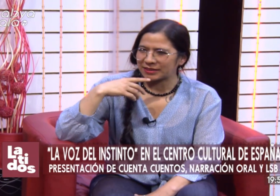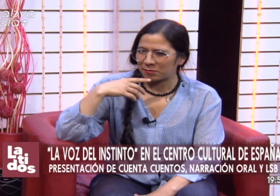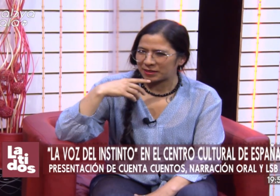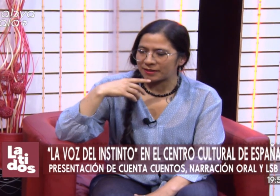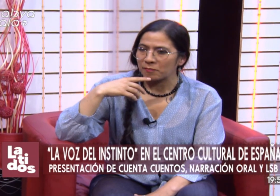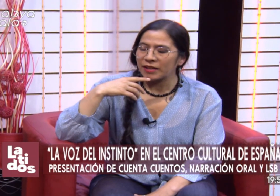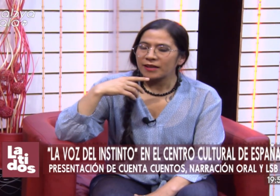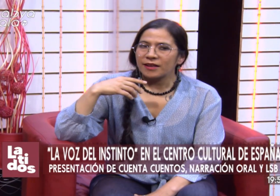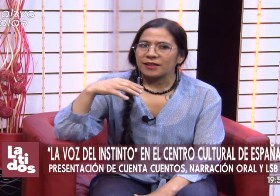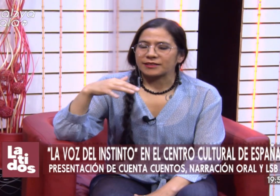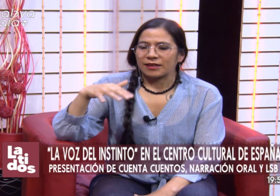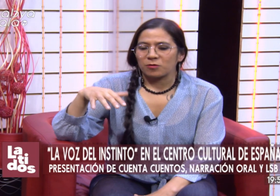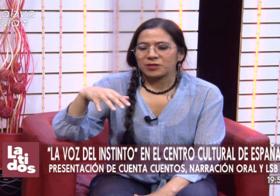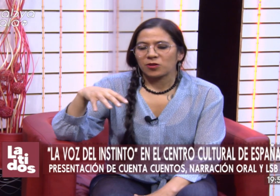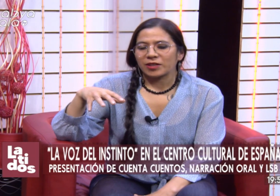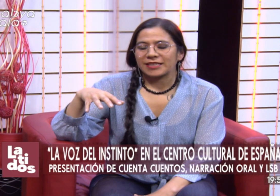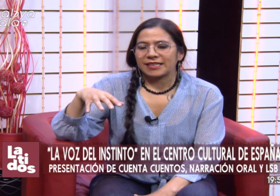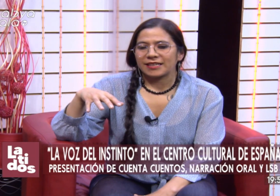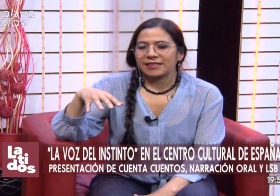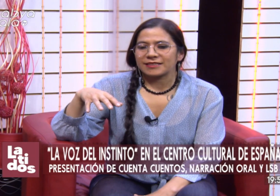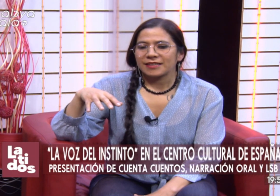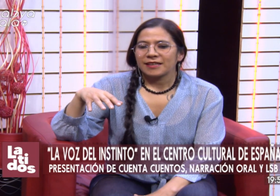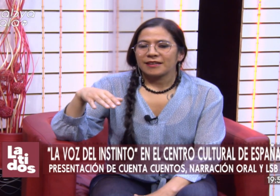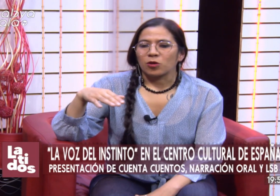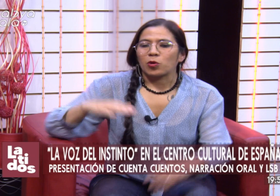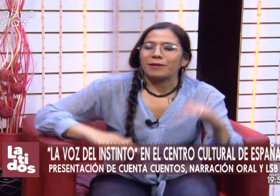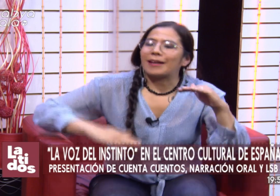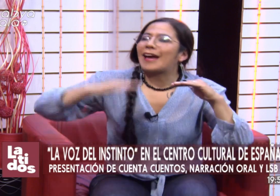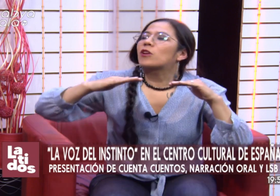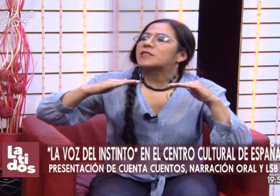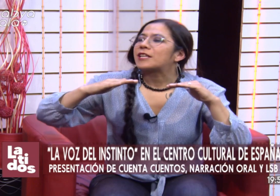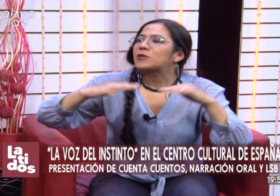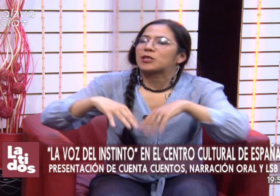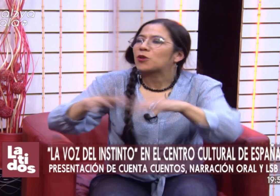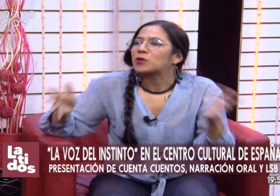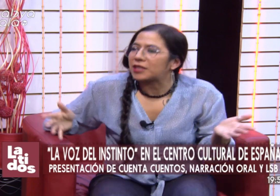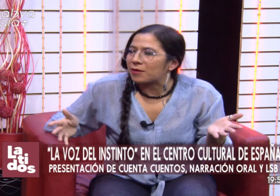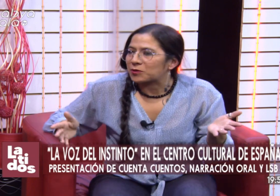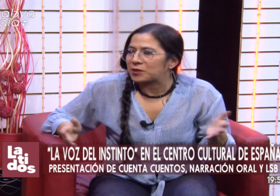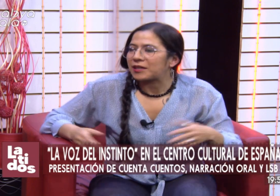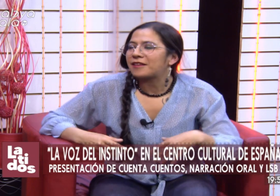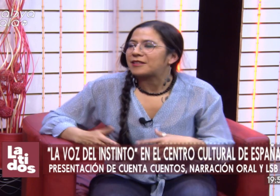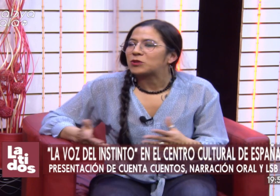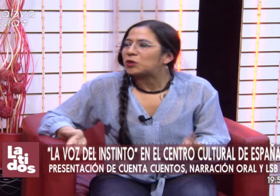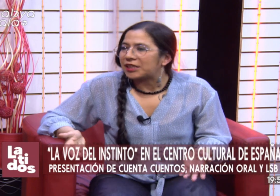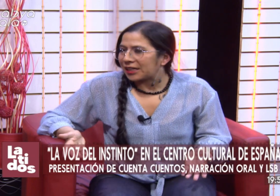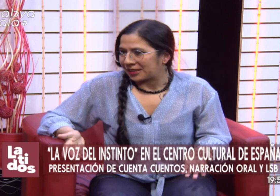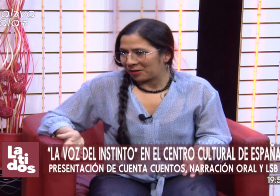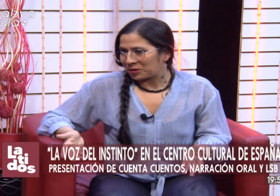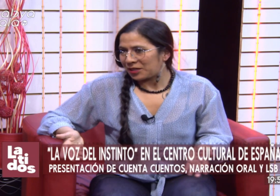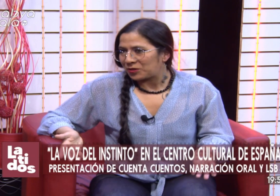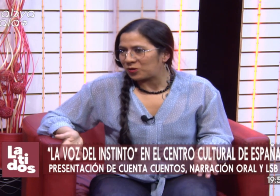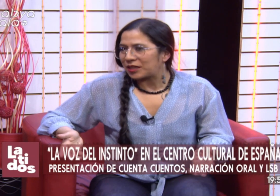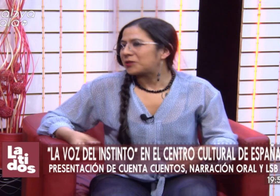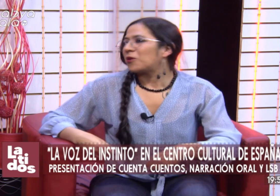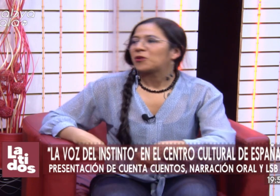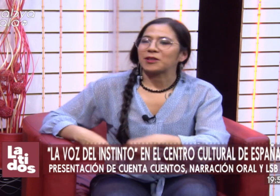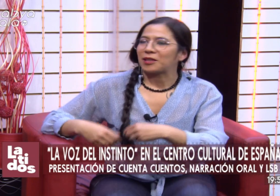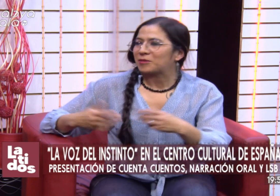Discapacidad. Esta convención lo que hace es como nivelar los derechos que todos tenemos. O sea, nadie discutiría que tenemos derecho a la educación o que tenemos derecho a la